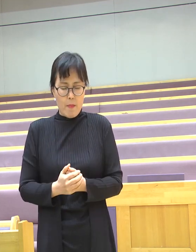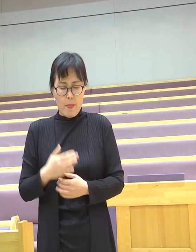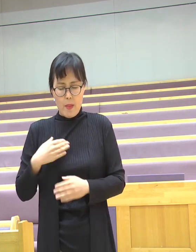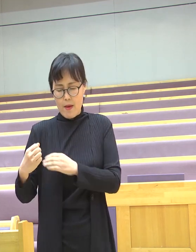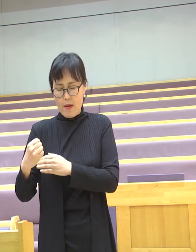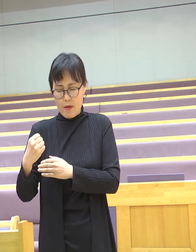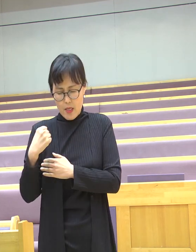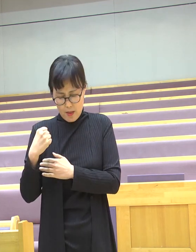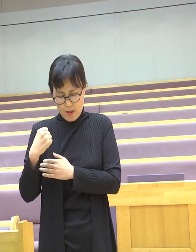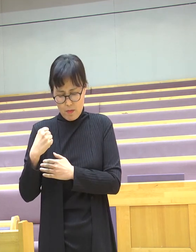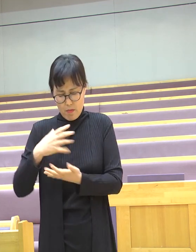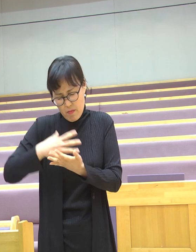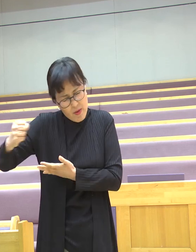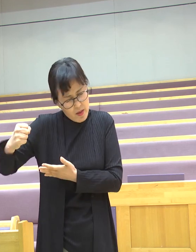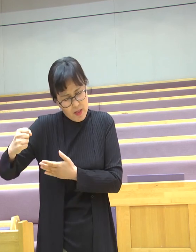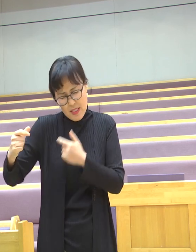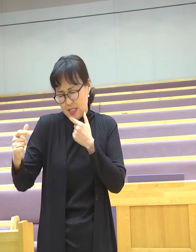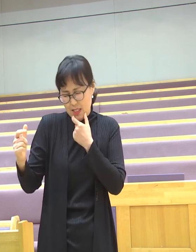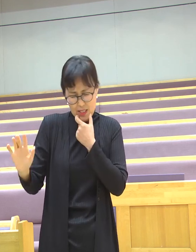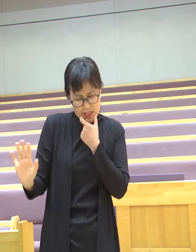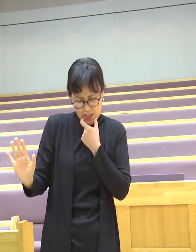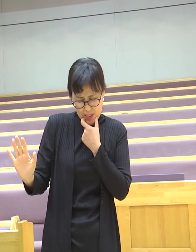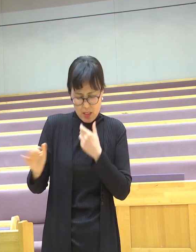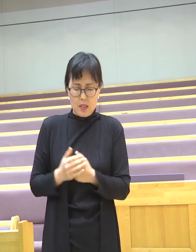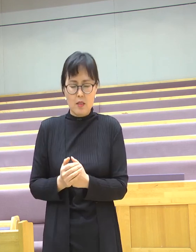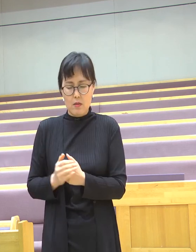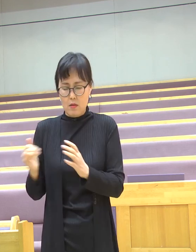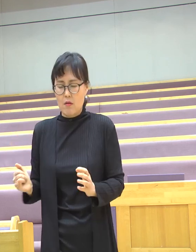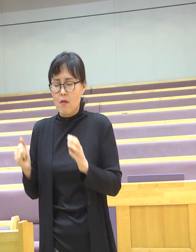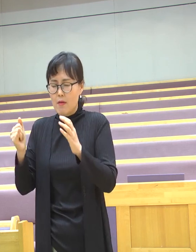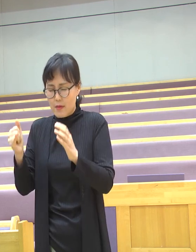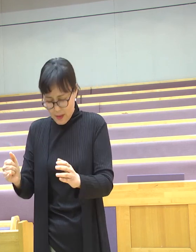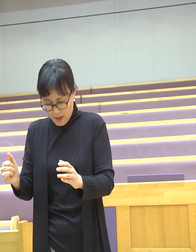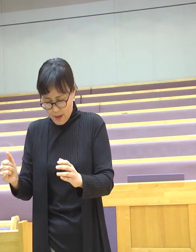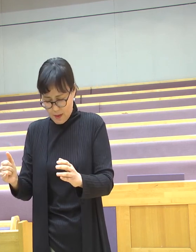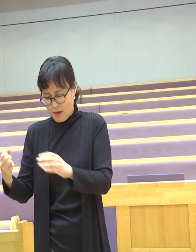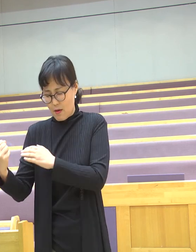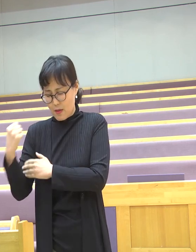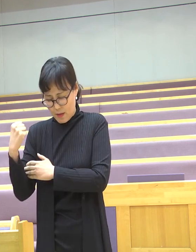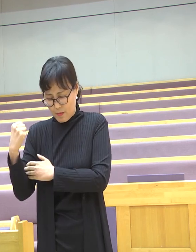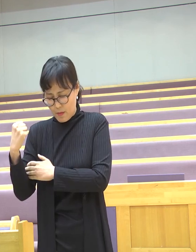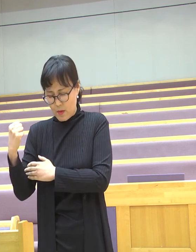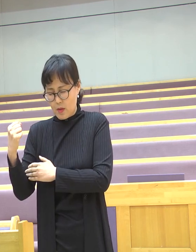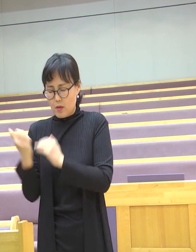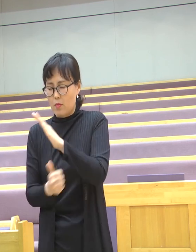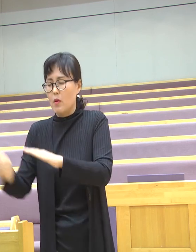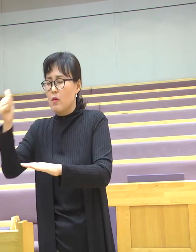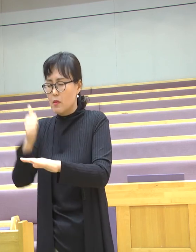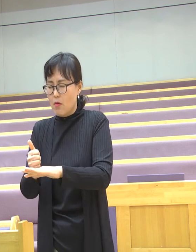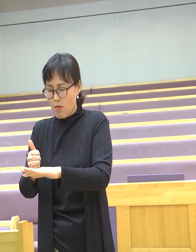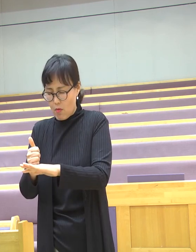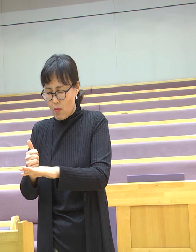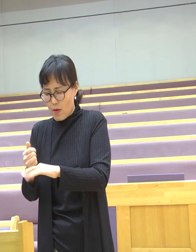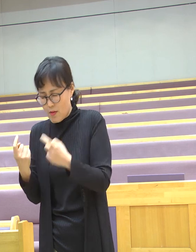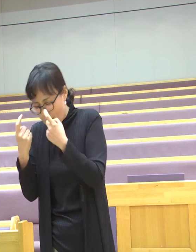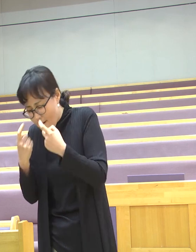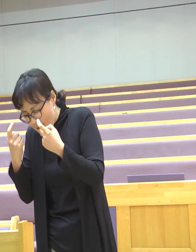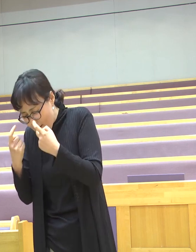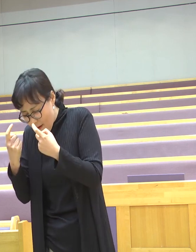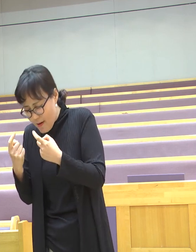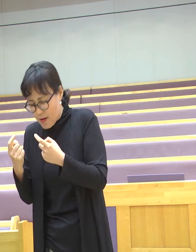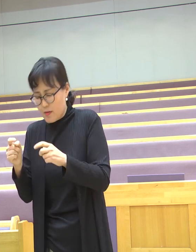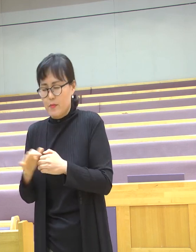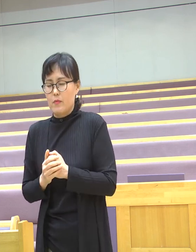대제사장들처럼 내 기득권을 빼앗기지 아니라고 있는 힘 다해 세상 권력과 높아짐을 탐했습니다.